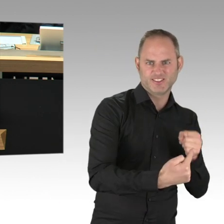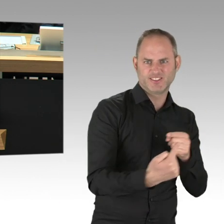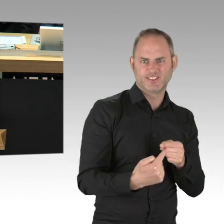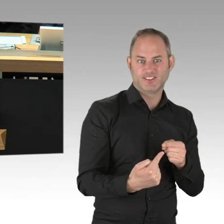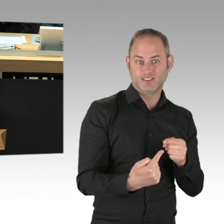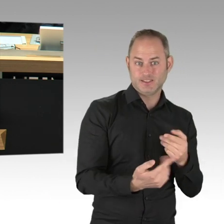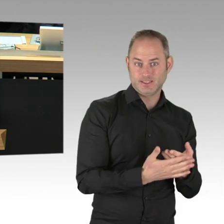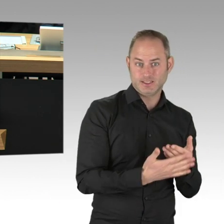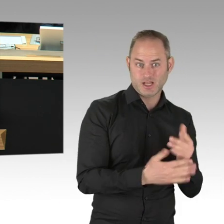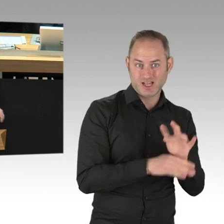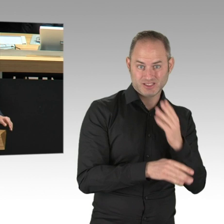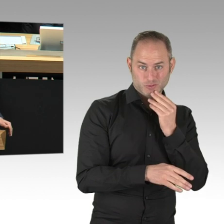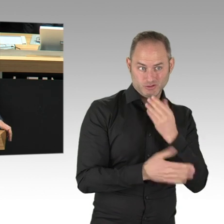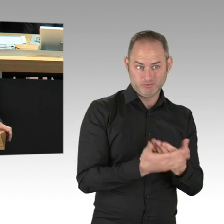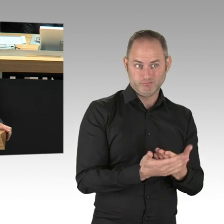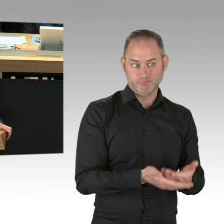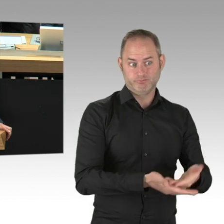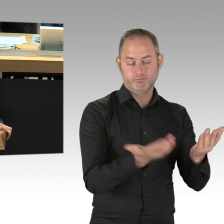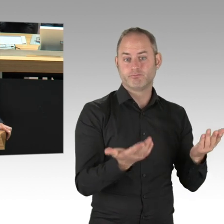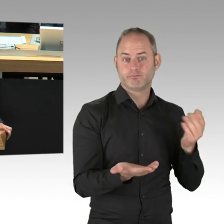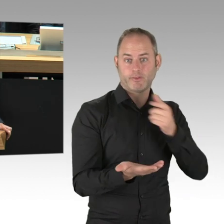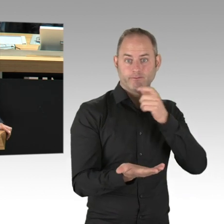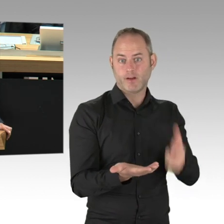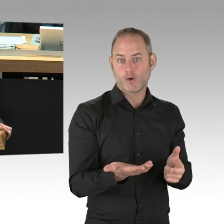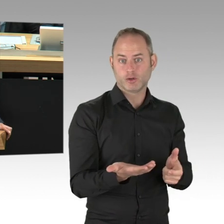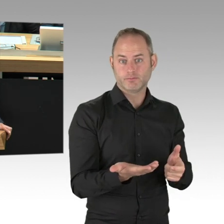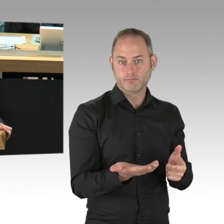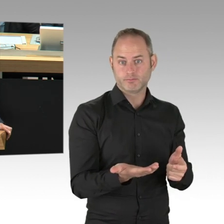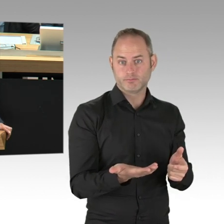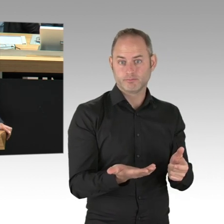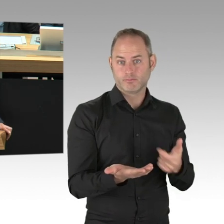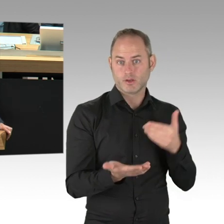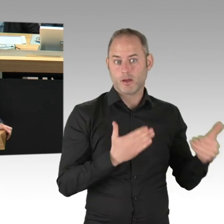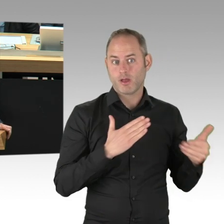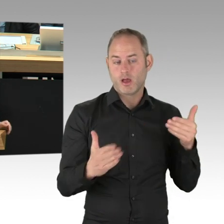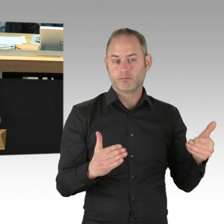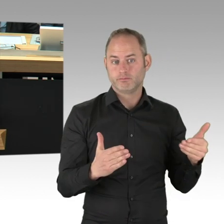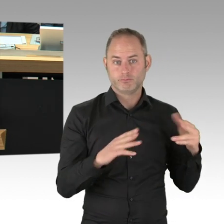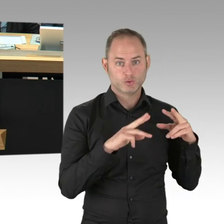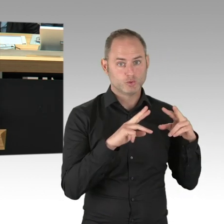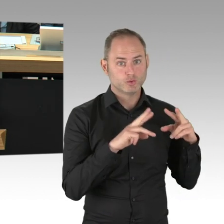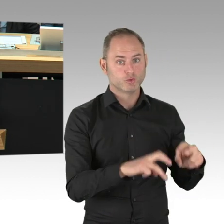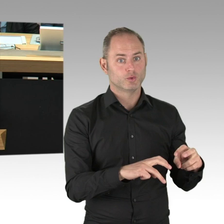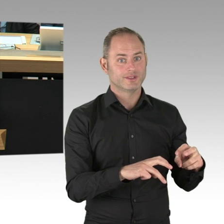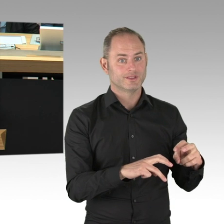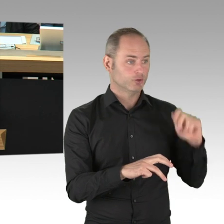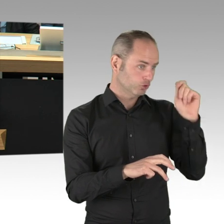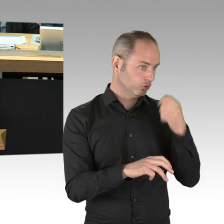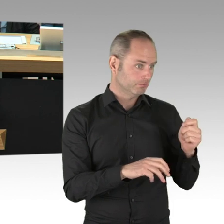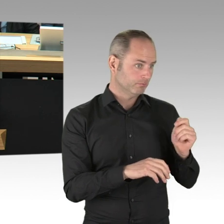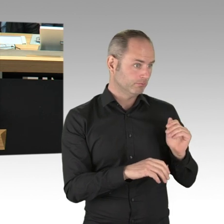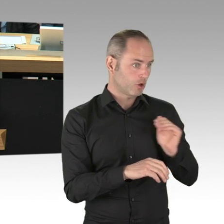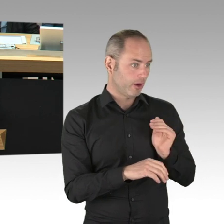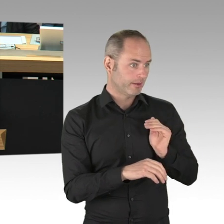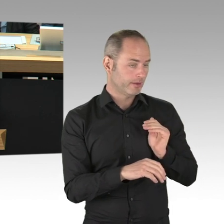bekämpfen. Sensibilisieren, entgegenstellen, bekämpfen. Dieser Dreiklang gilt für jene Berlinerinnen und